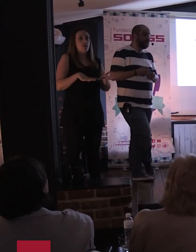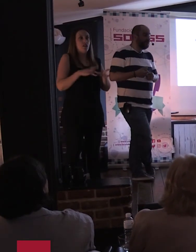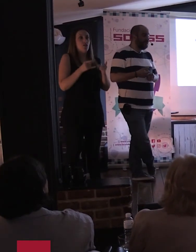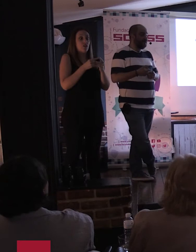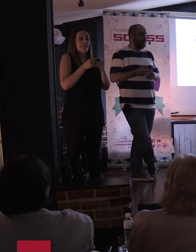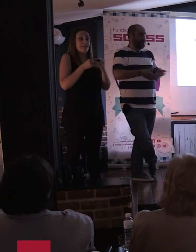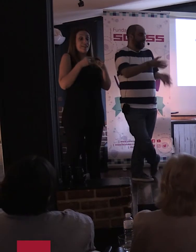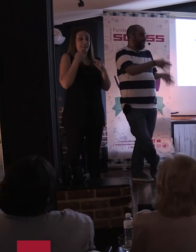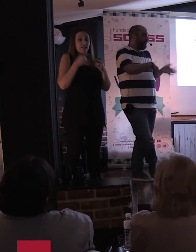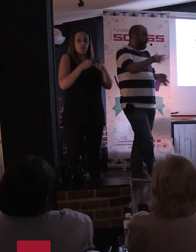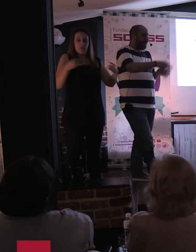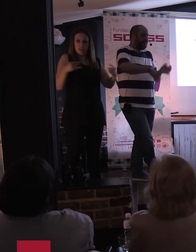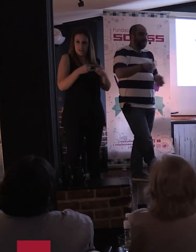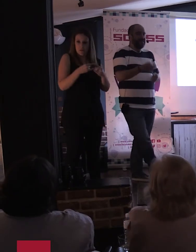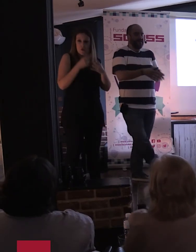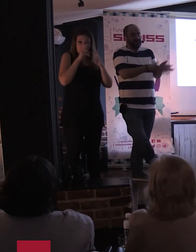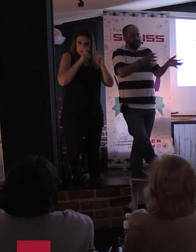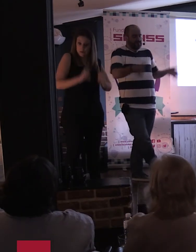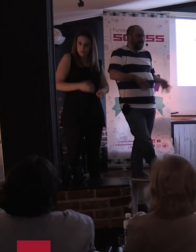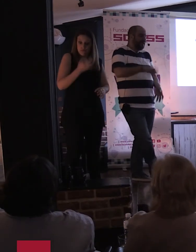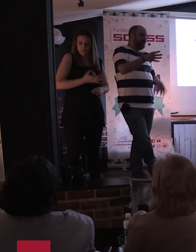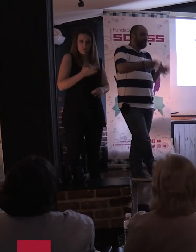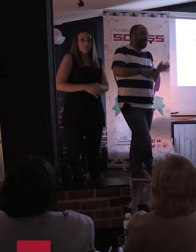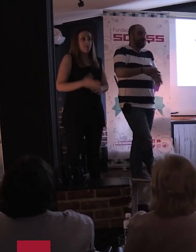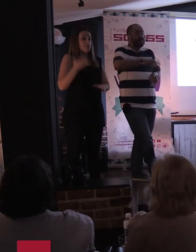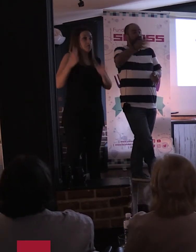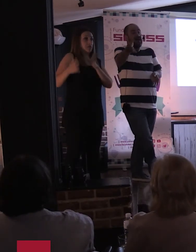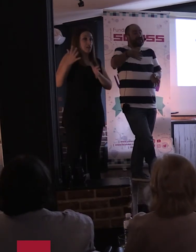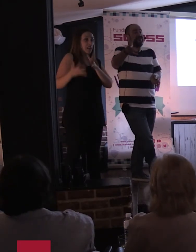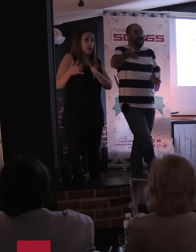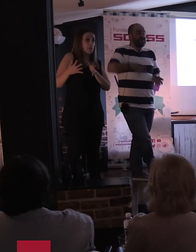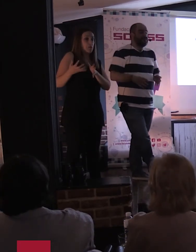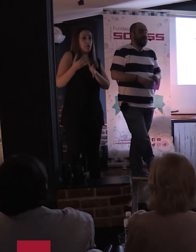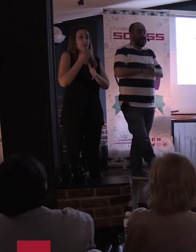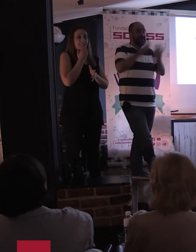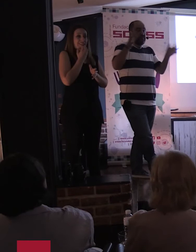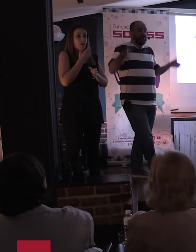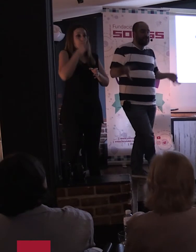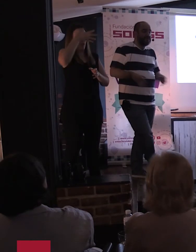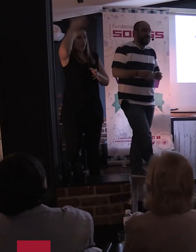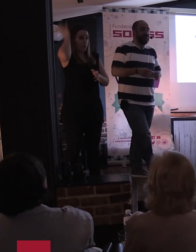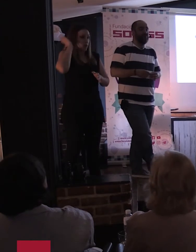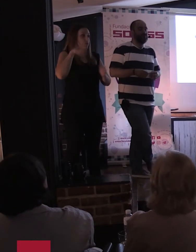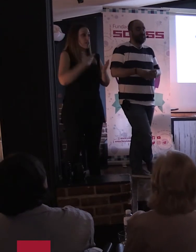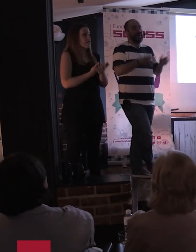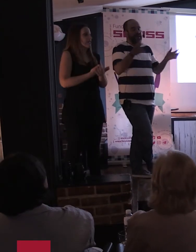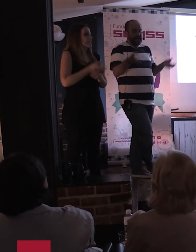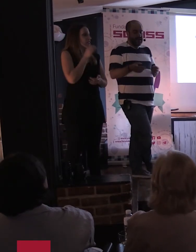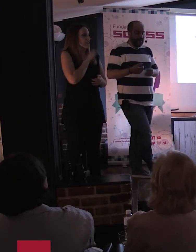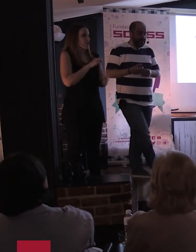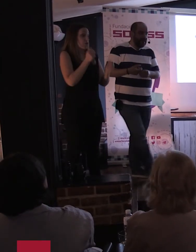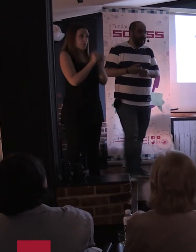en directo, pues desde la época de griegos, romanos, hasta principios del siglo XX, que fue cuando se desarrolló pues,